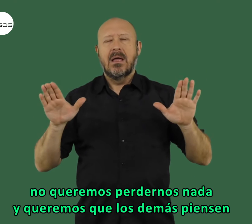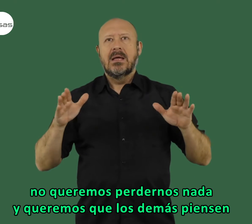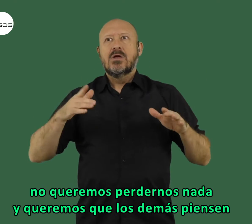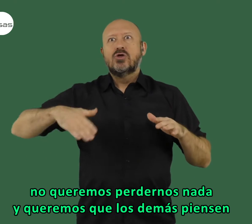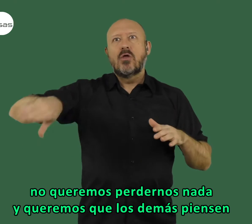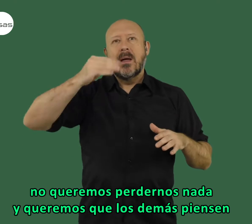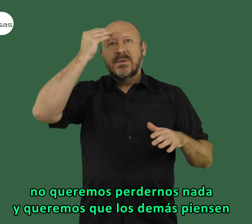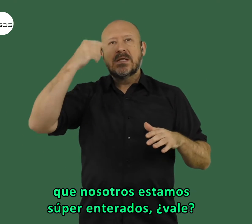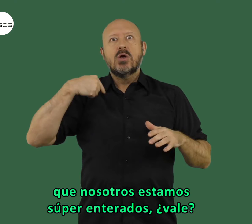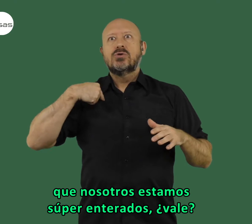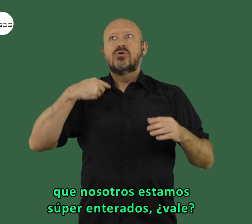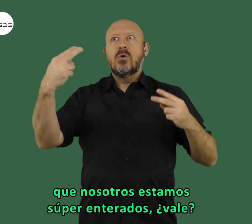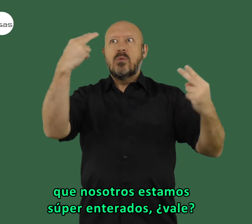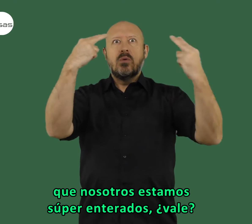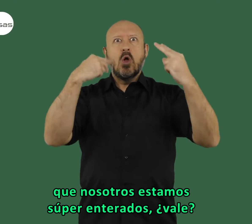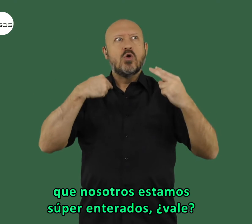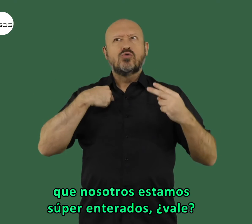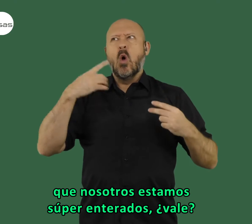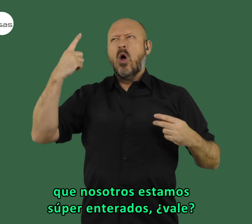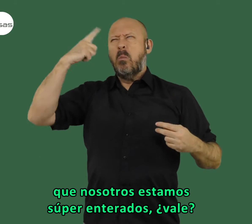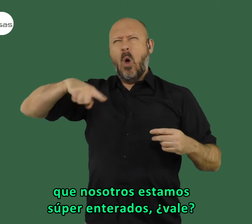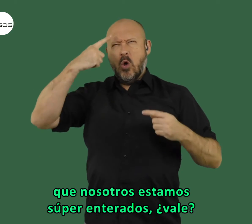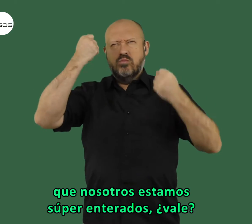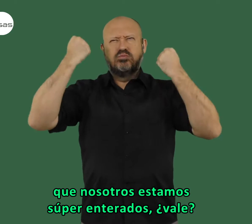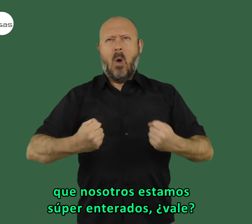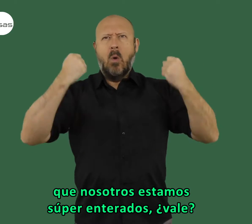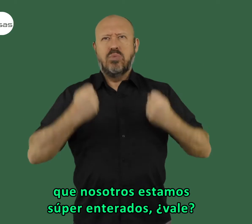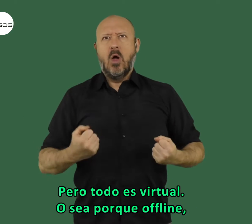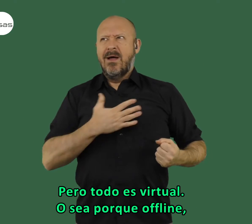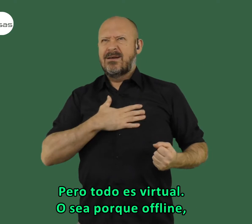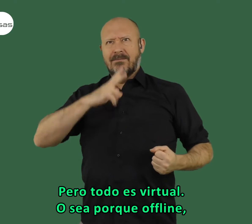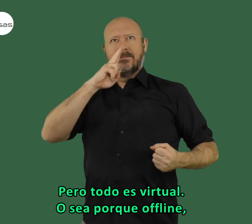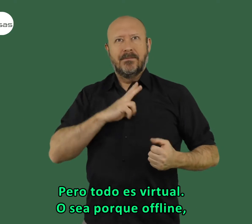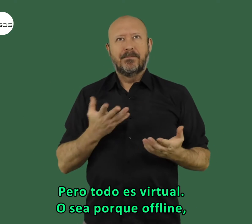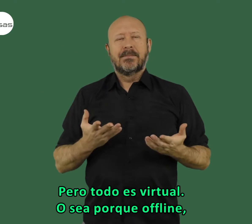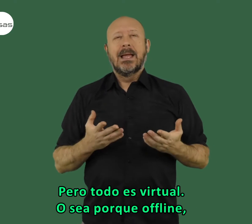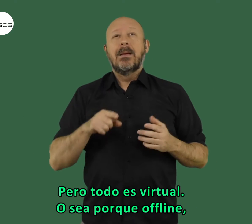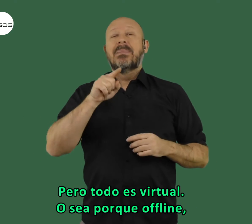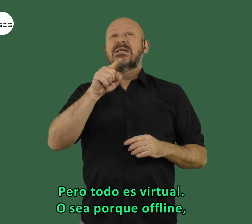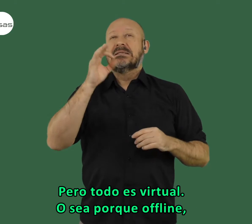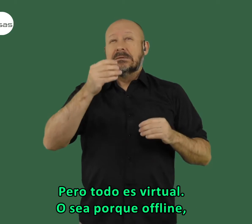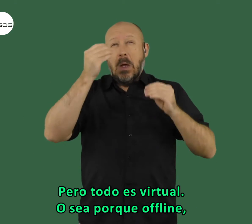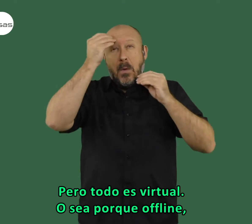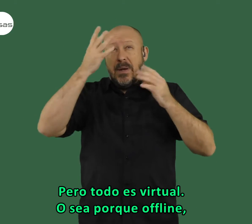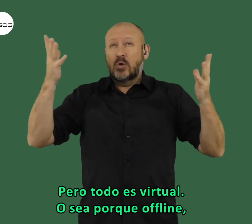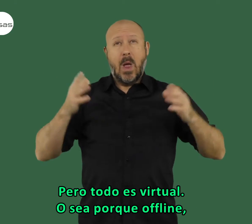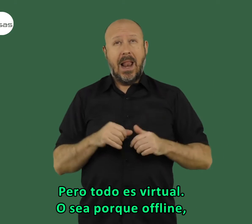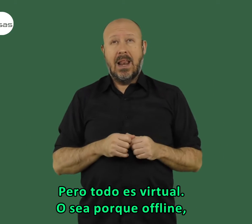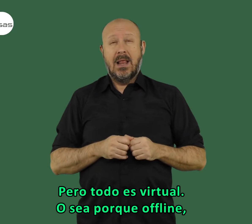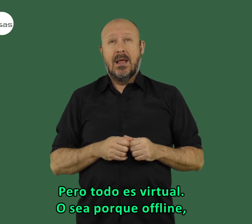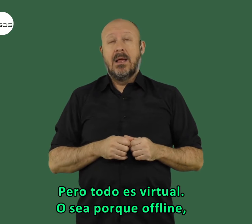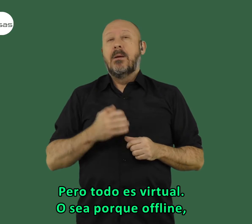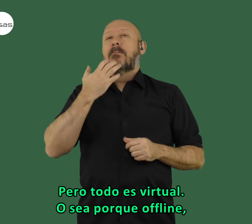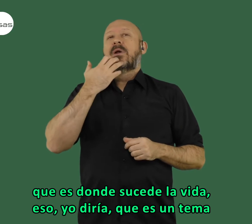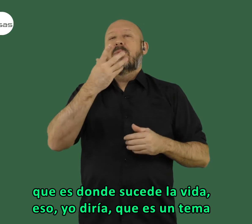que los demás piensen que nosotros estamos súper enterados, ¿vale? Pero todo es virtual,